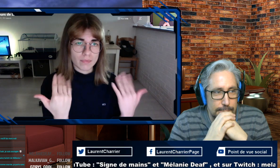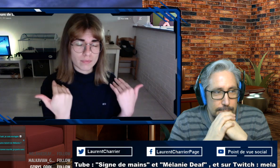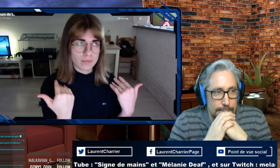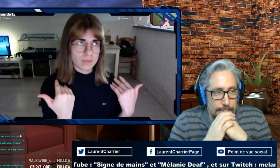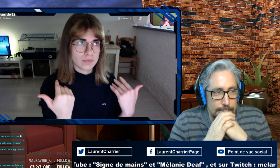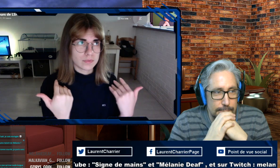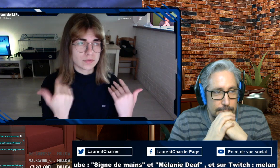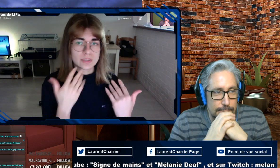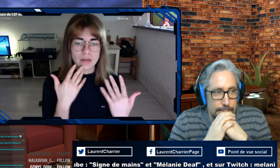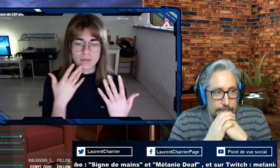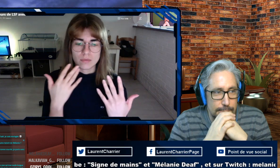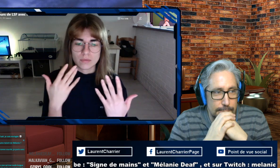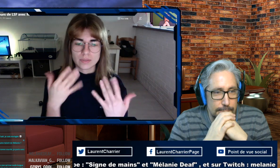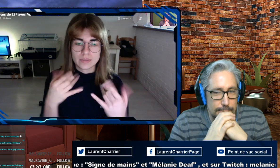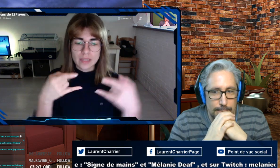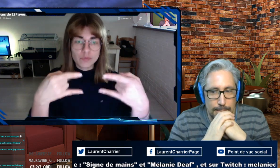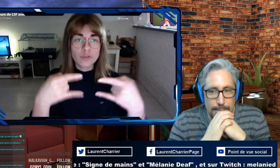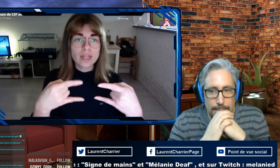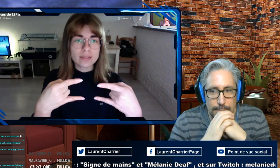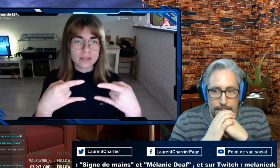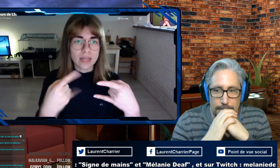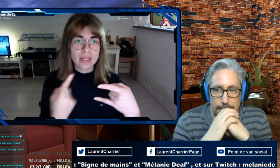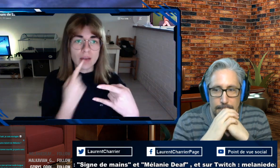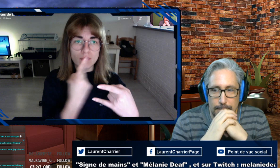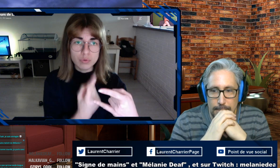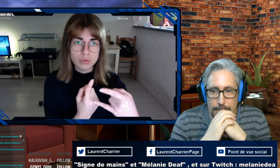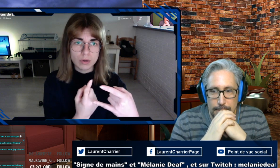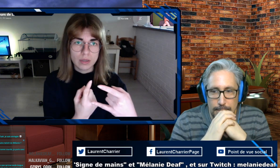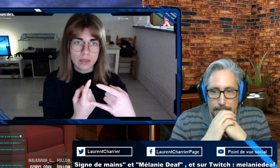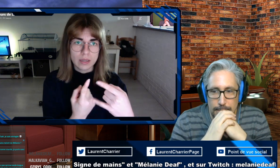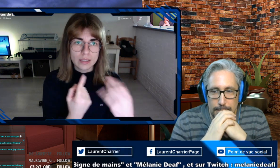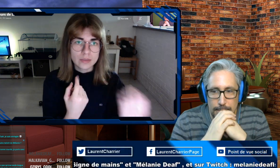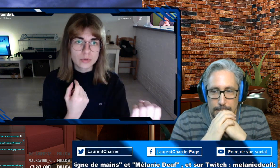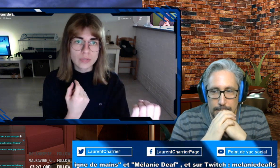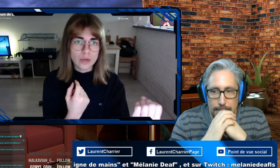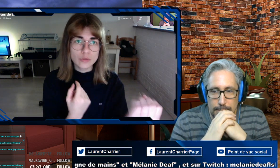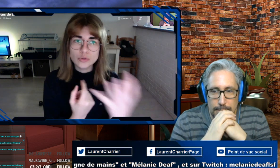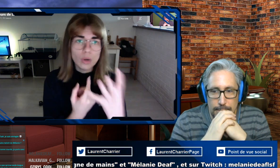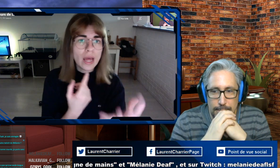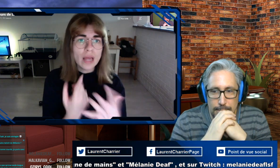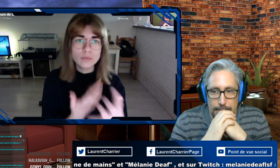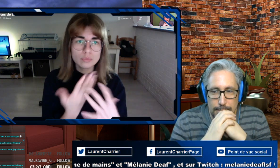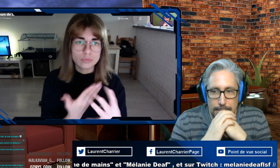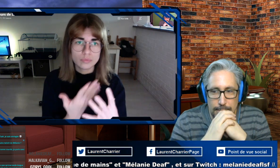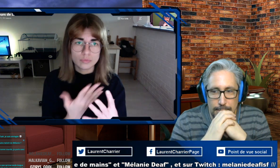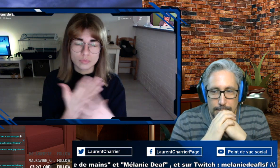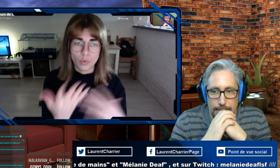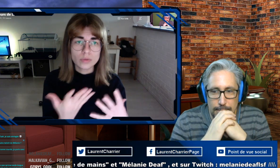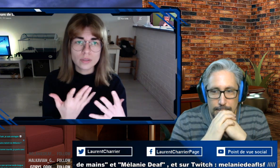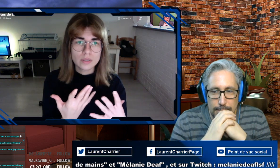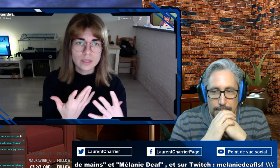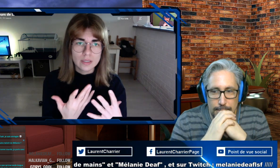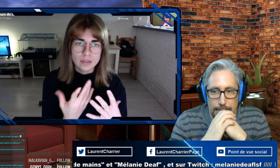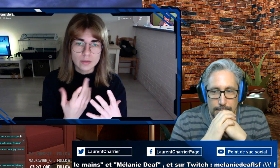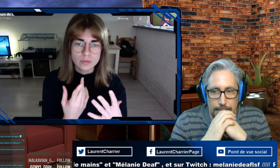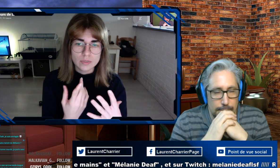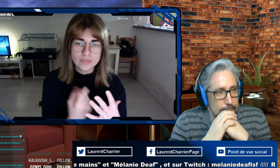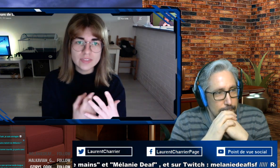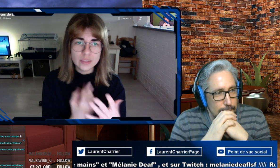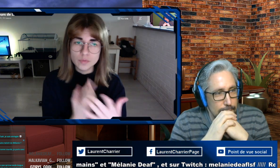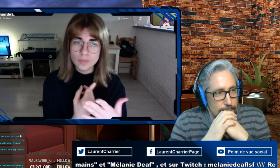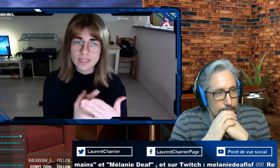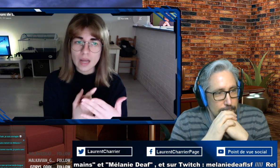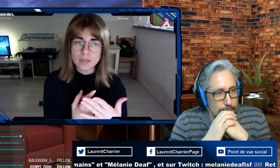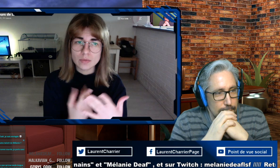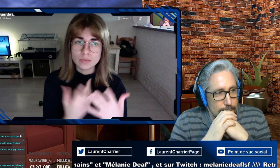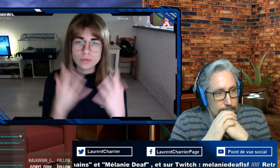pas. S'il y a une fenêtre derrière vous, et qu'il y a le soleil ou autre,